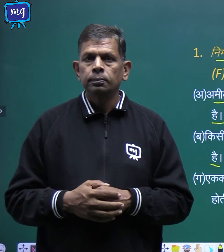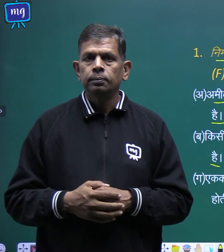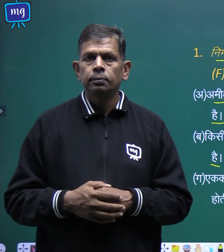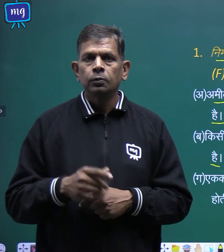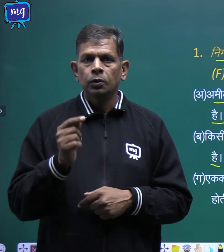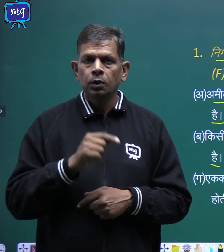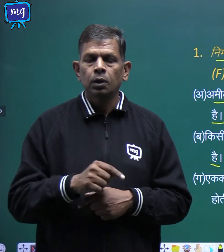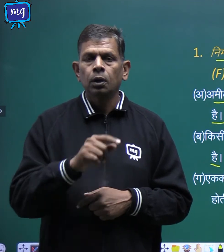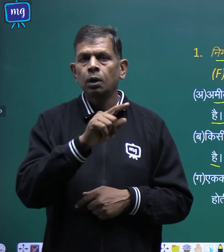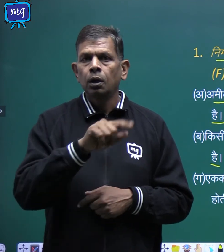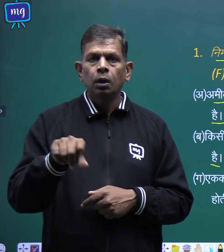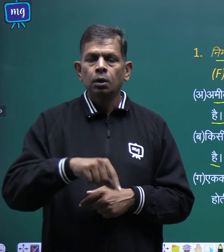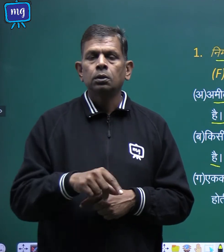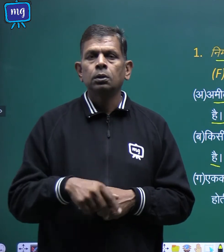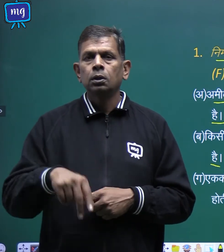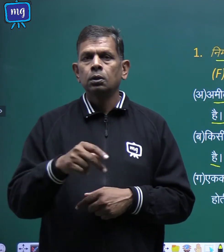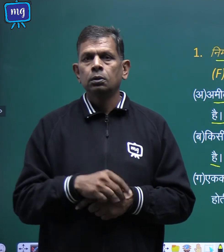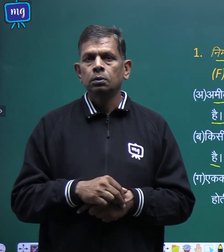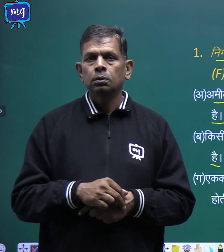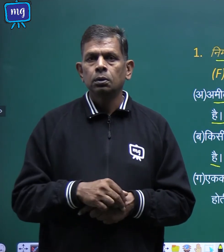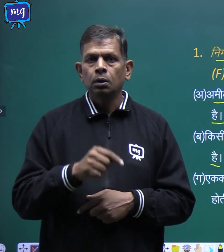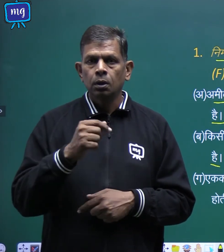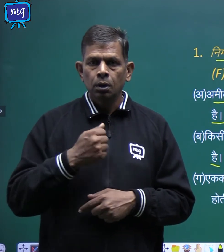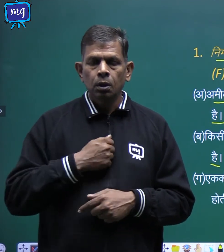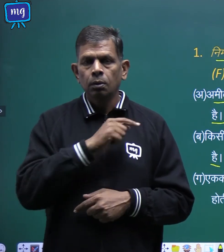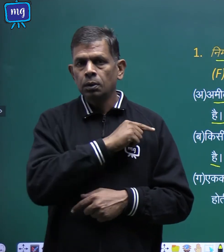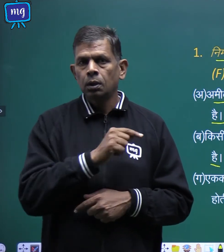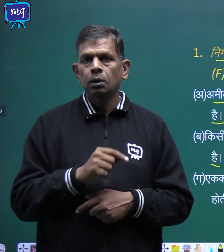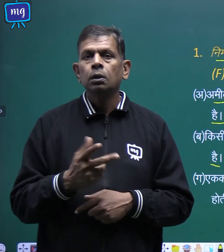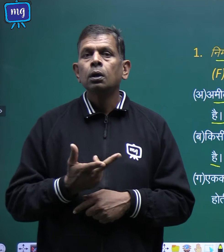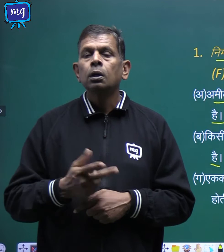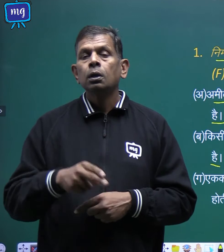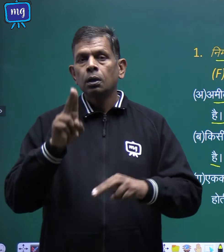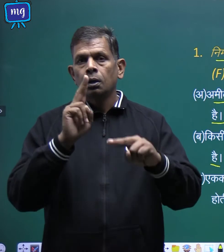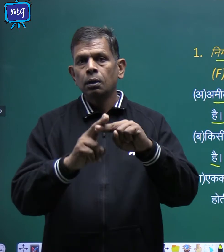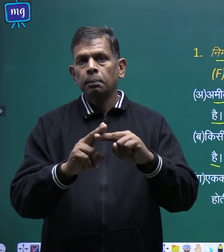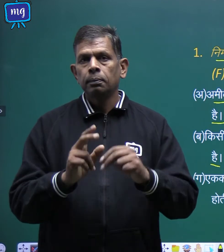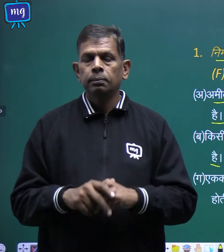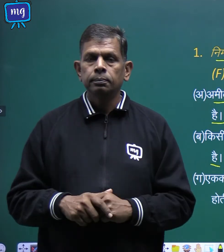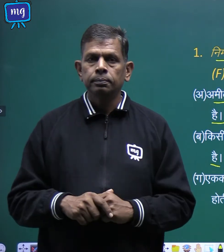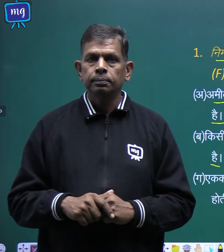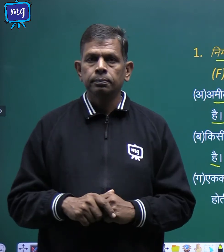तो यह असत्य है। हम यहाँ F लिखेंगे।